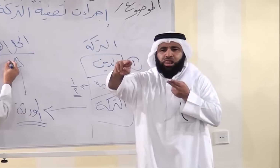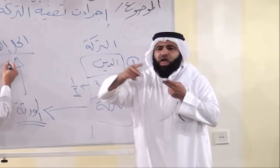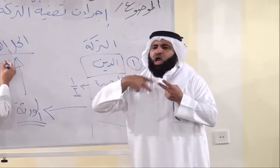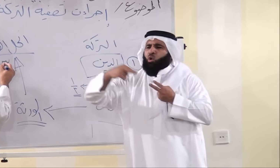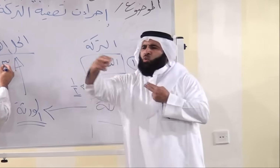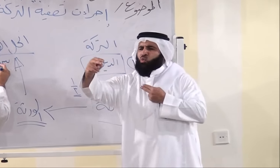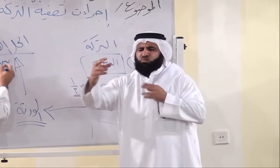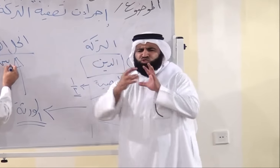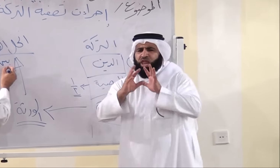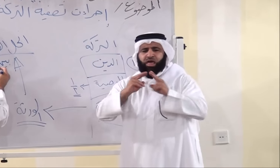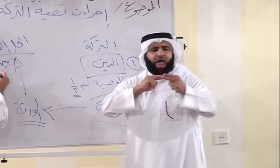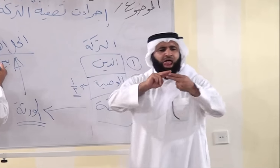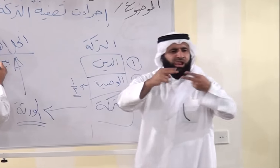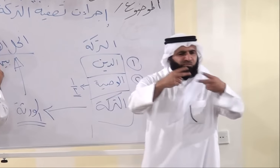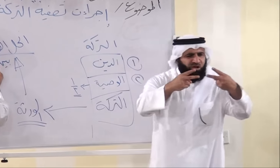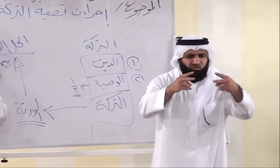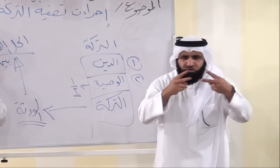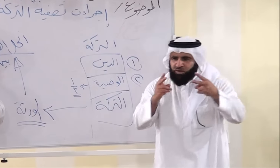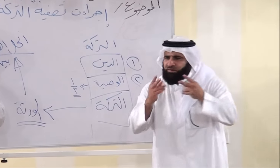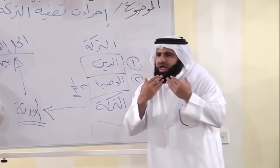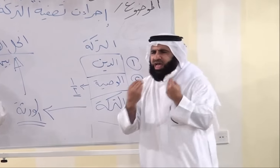بين الورثة.